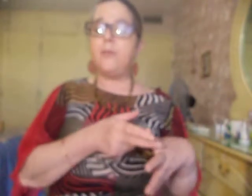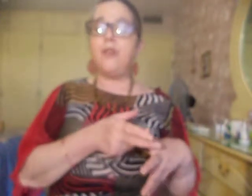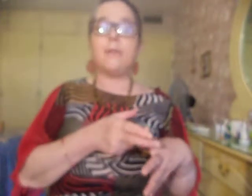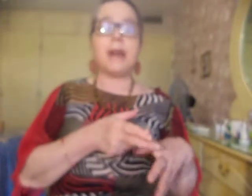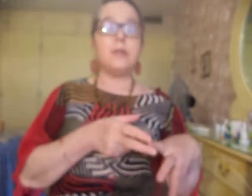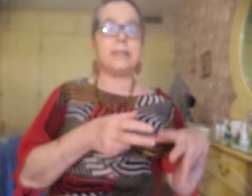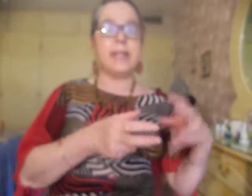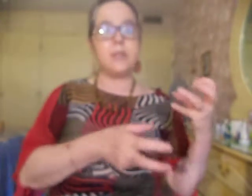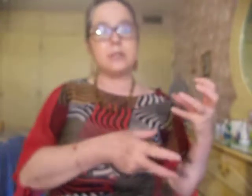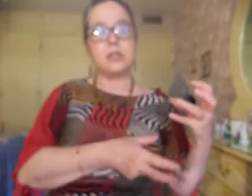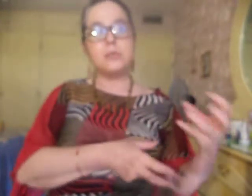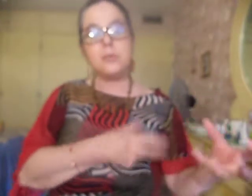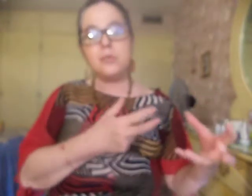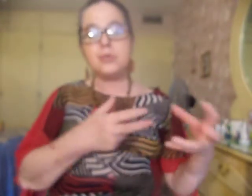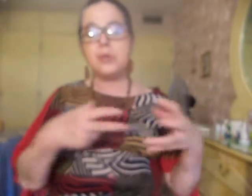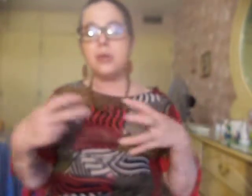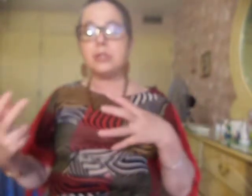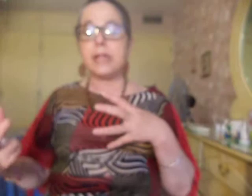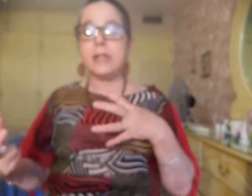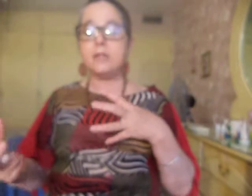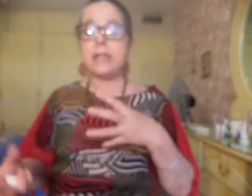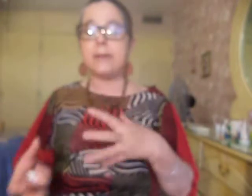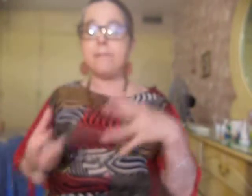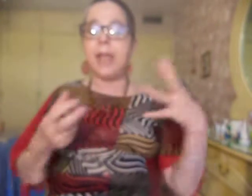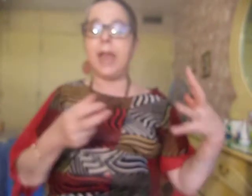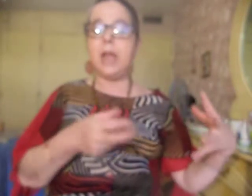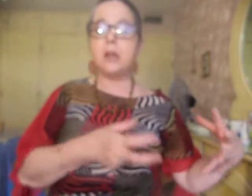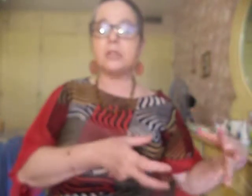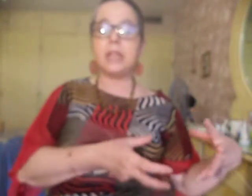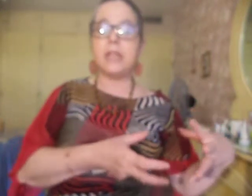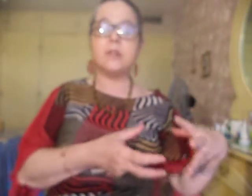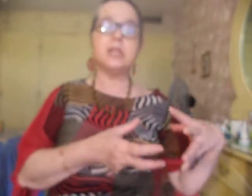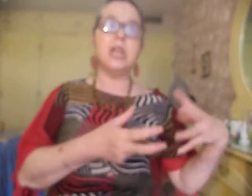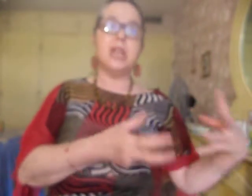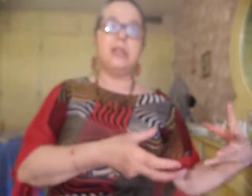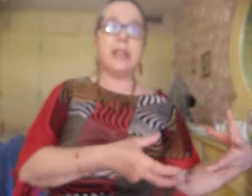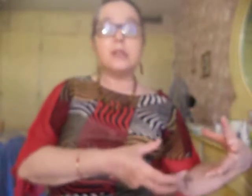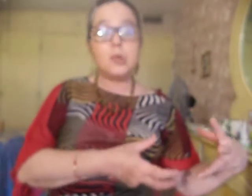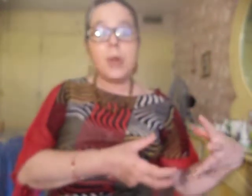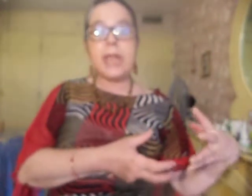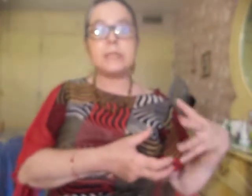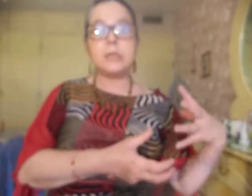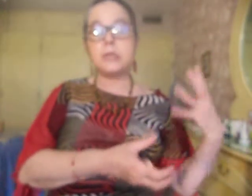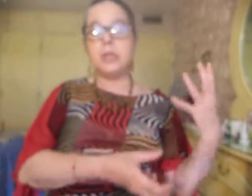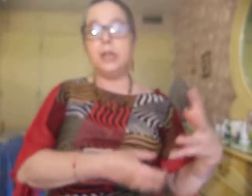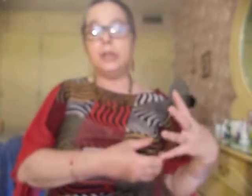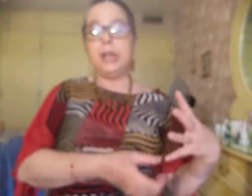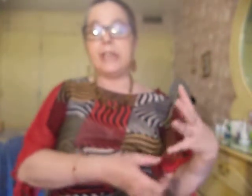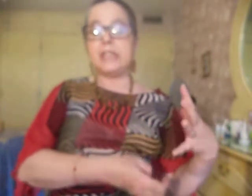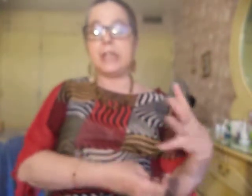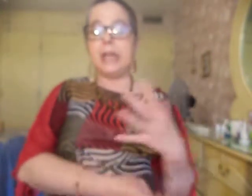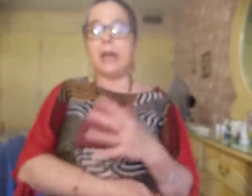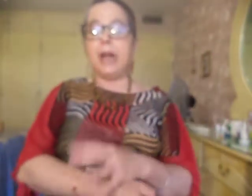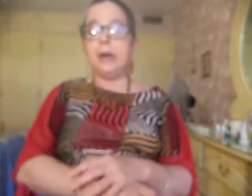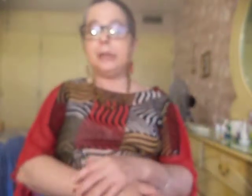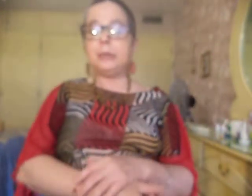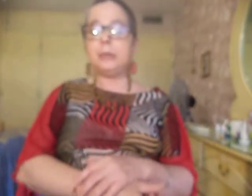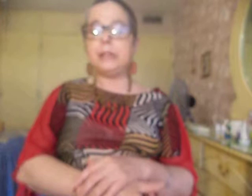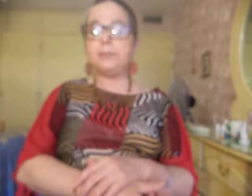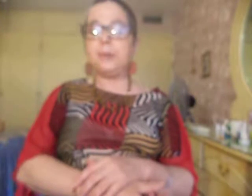forman los tejidos de los músculos, los tejidos de la piel, los tejidos de los huesos, etcétera. Entonces, por eso